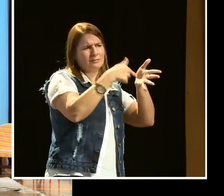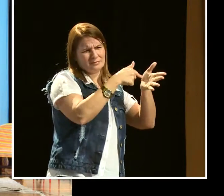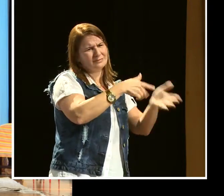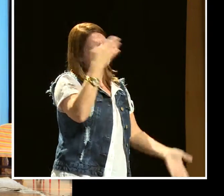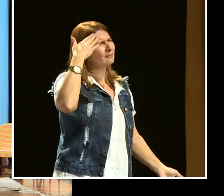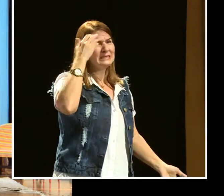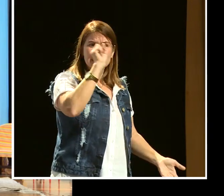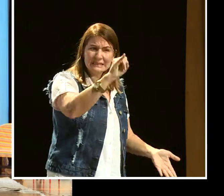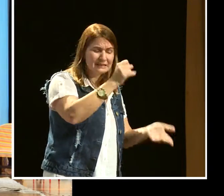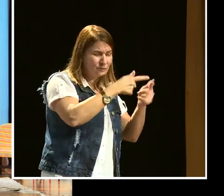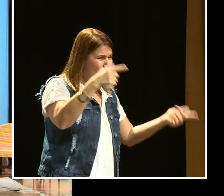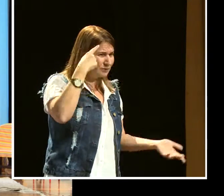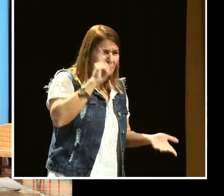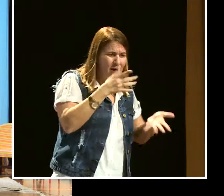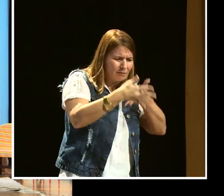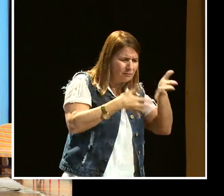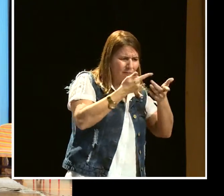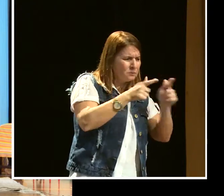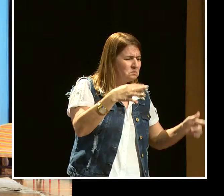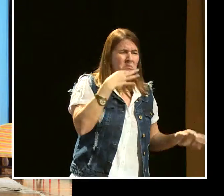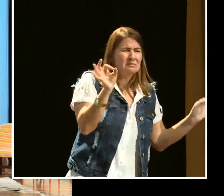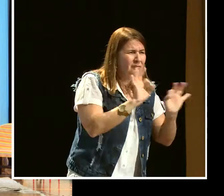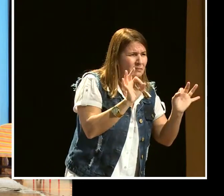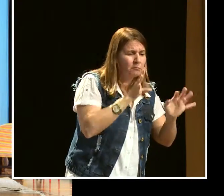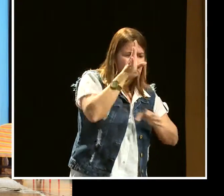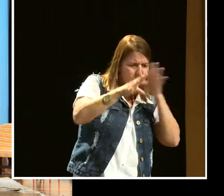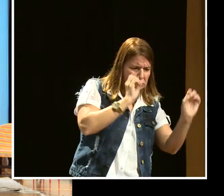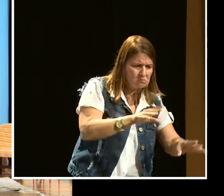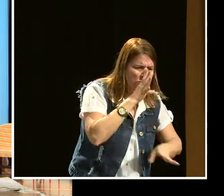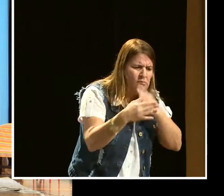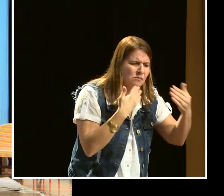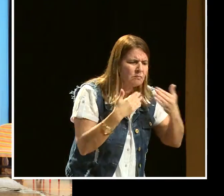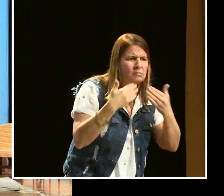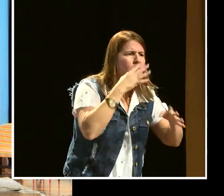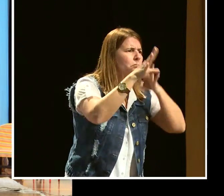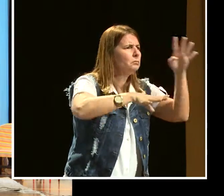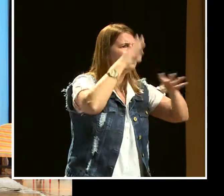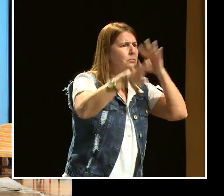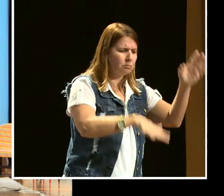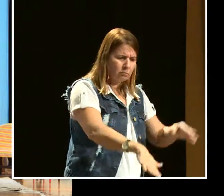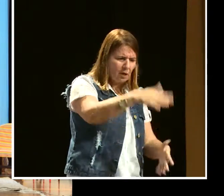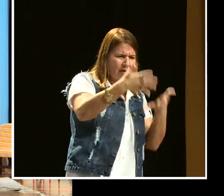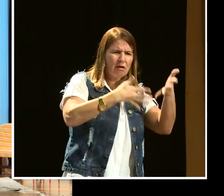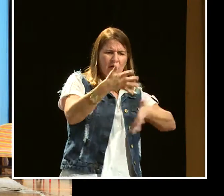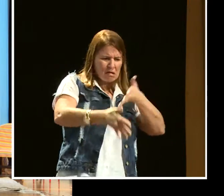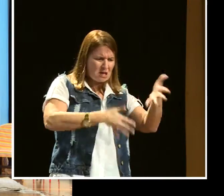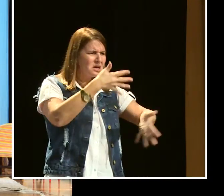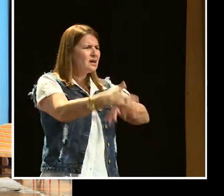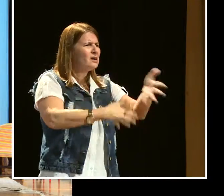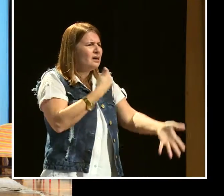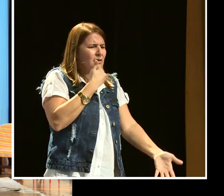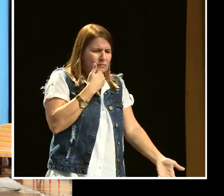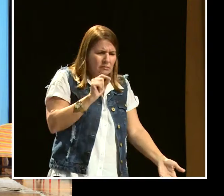esse professor precisa conhecer a gramática da língua de sinais, porque, se você não a conhece, você pode lecionar